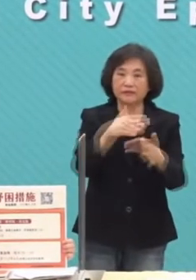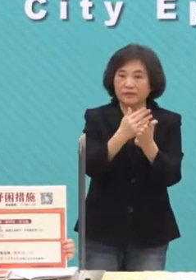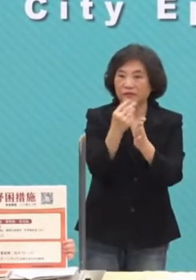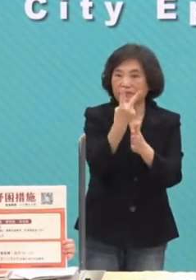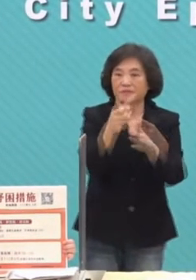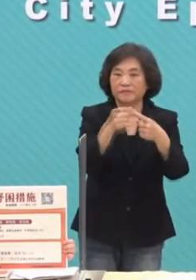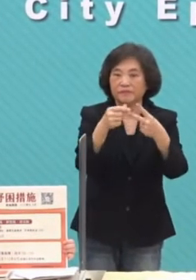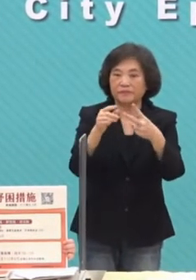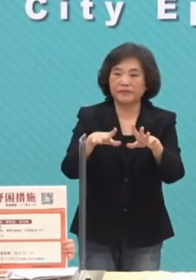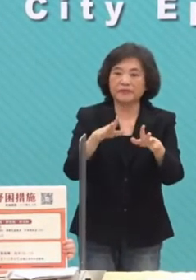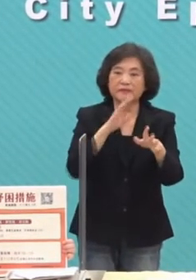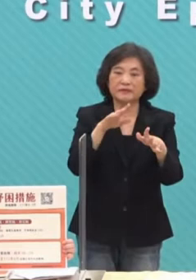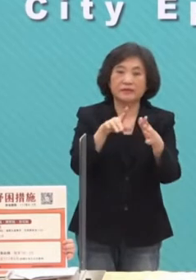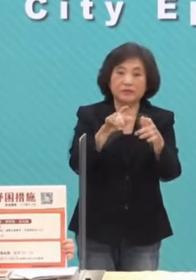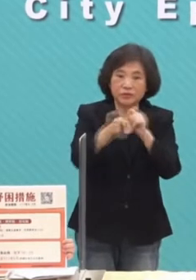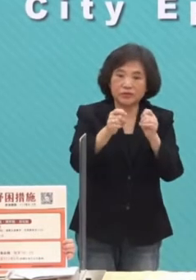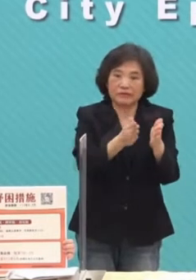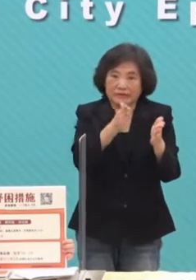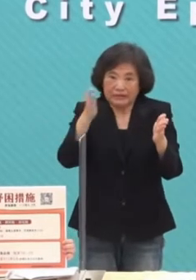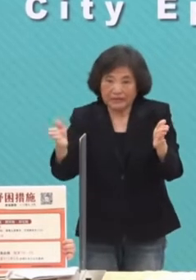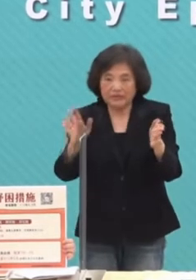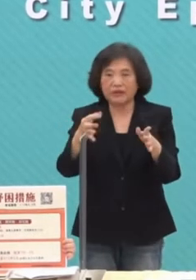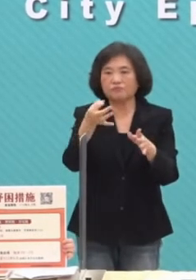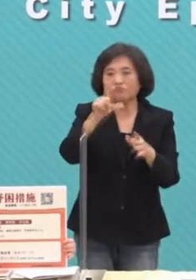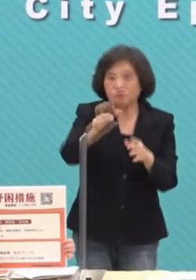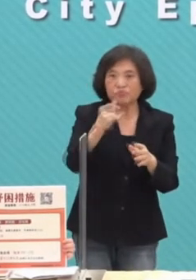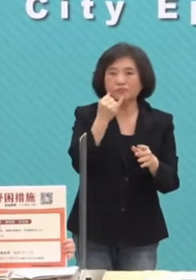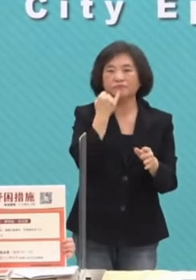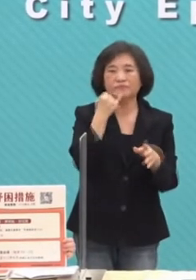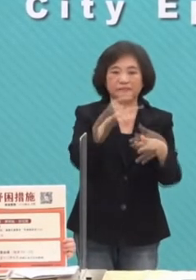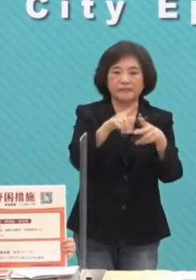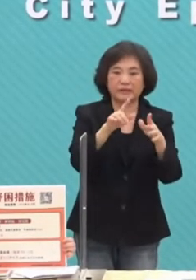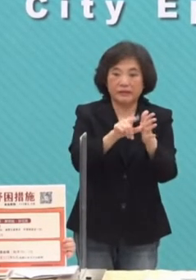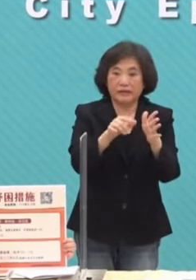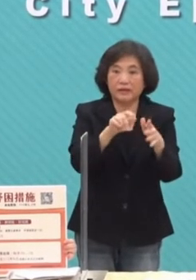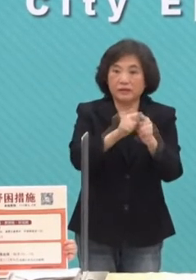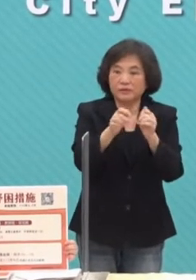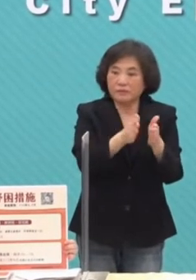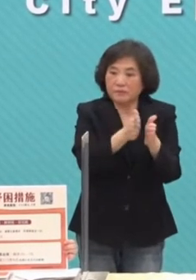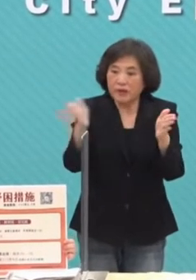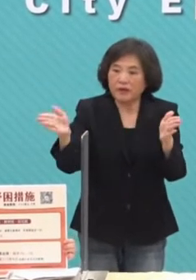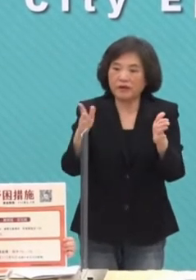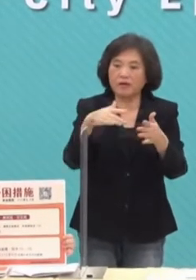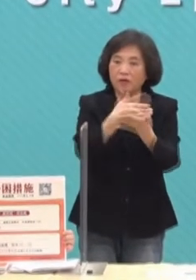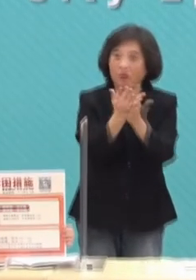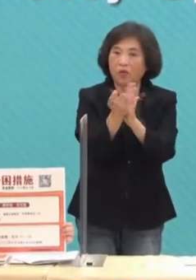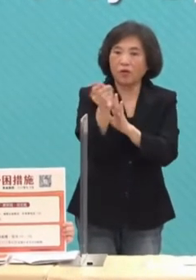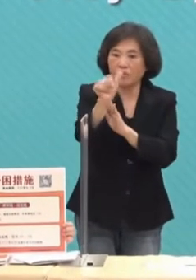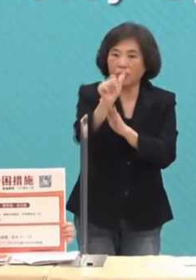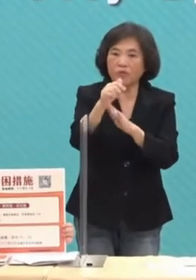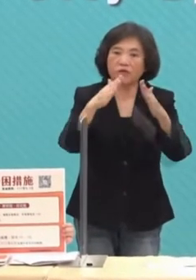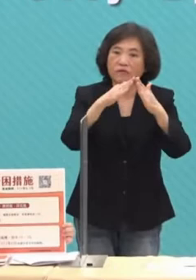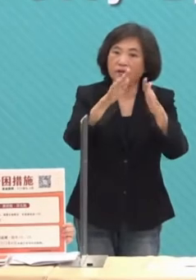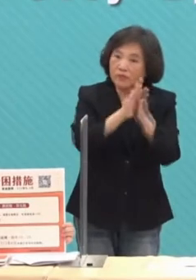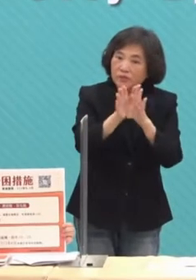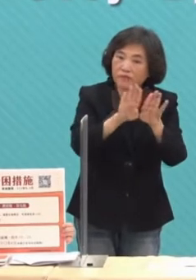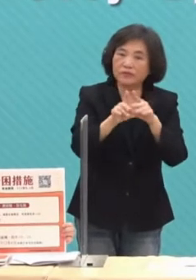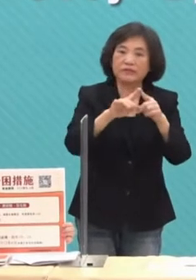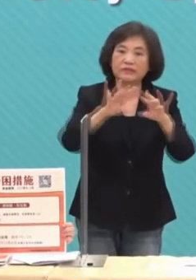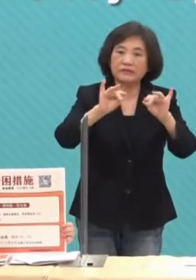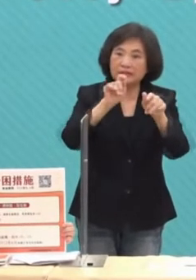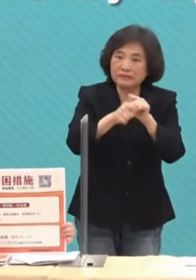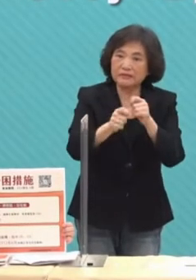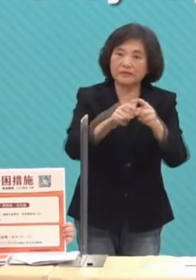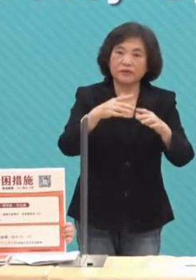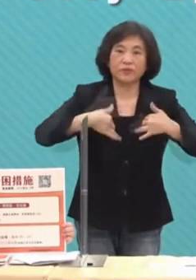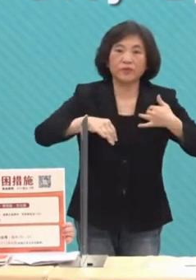大项，主要是延税和降税。那延税我们针对五大的地方税，包括房屋税、地价